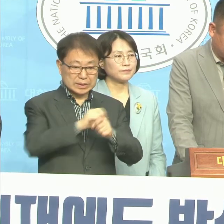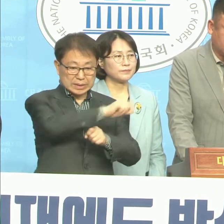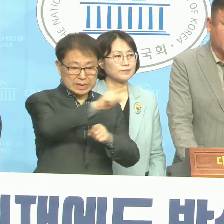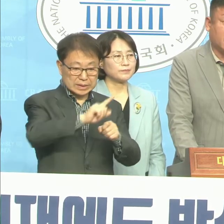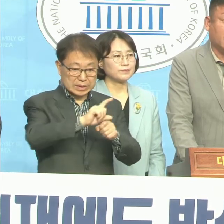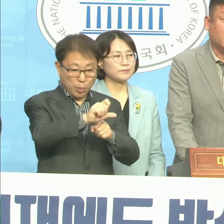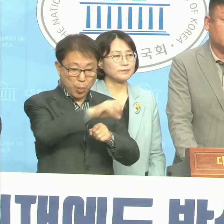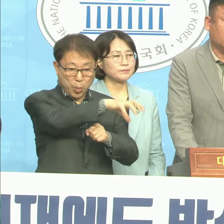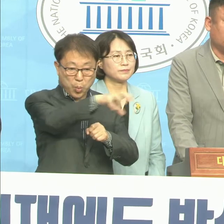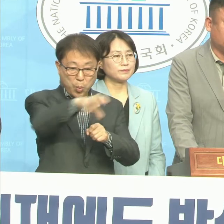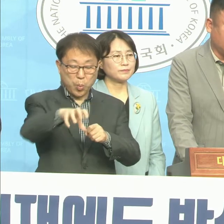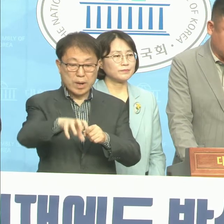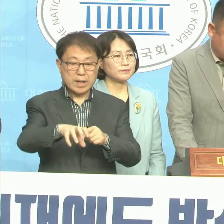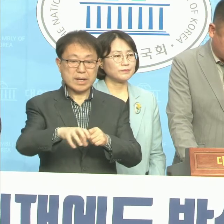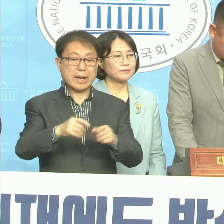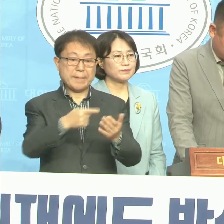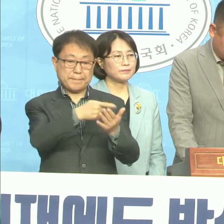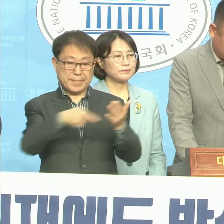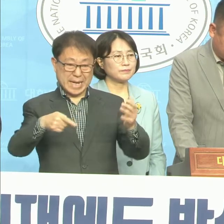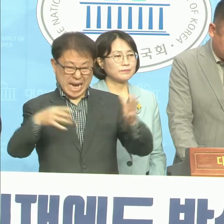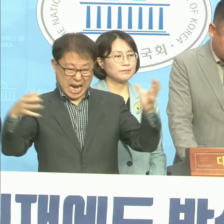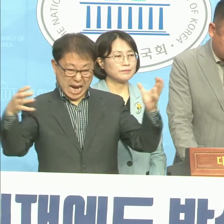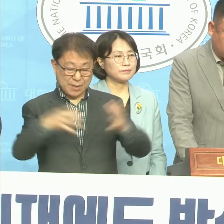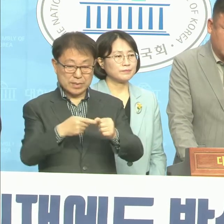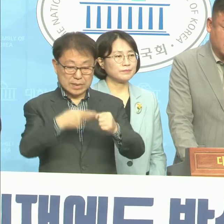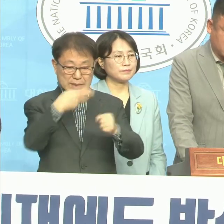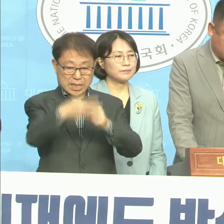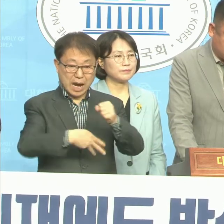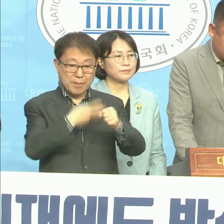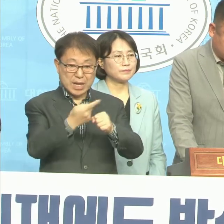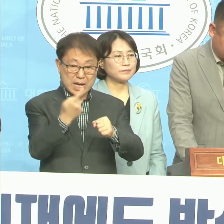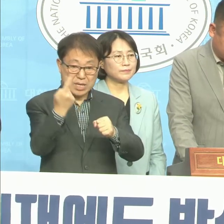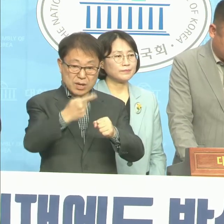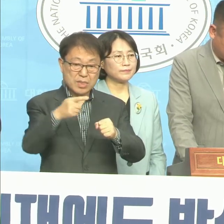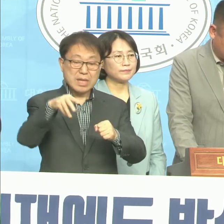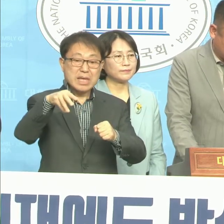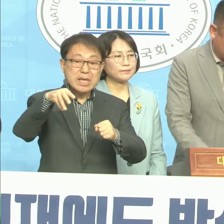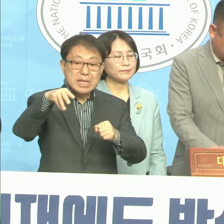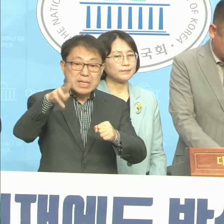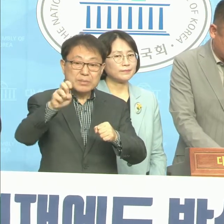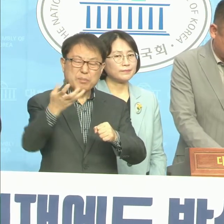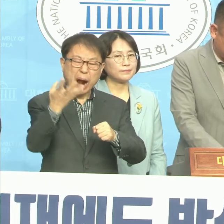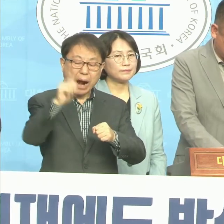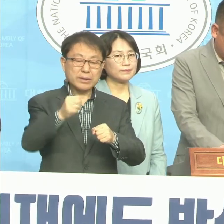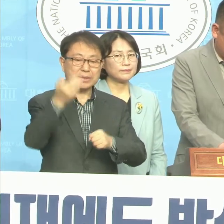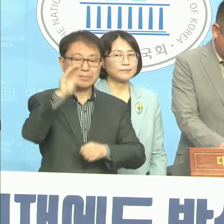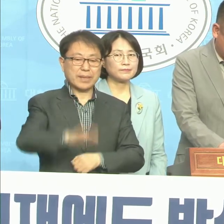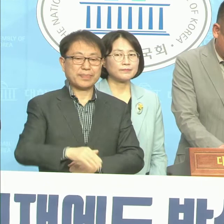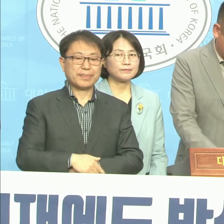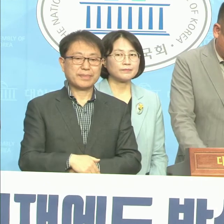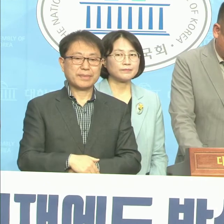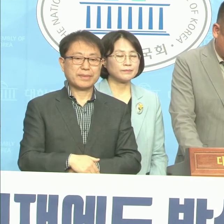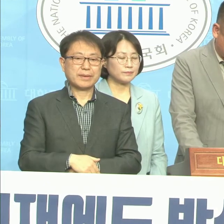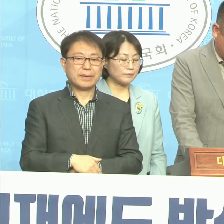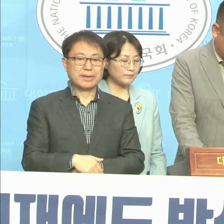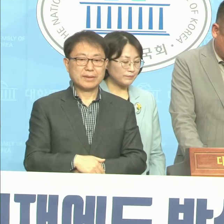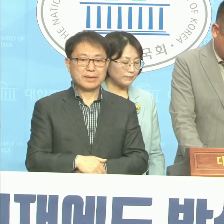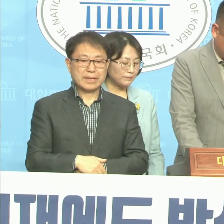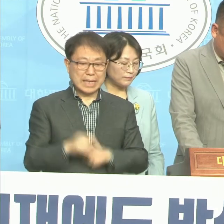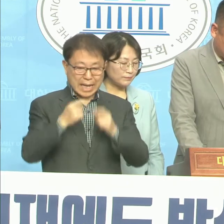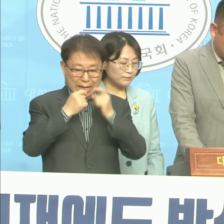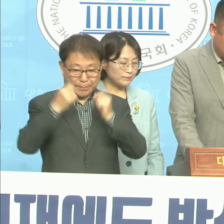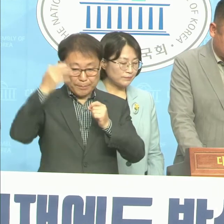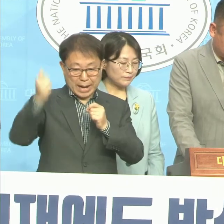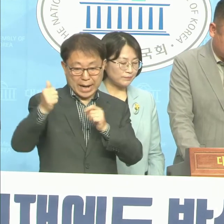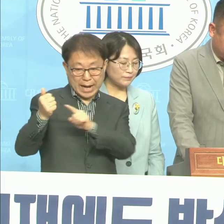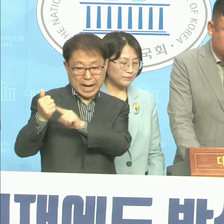하청업체 총 피해액이 3년 기준으로 약 천 38억 인 정도이지만 사주를 가 카페다 사주 일가의